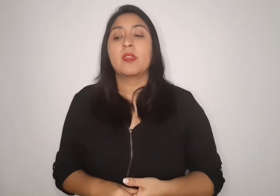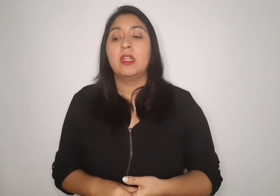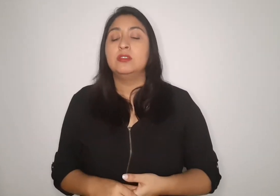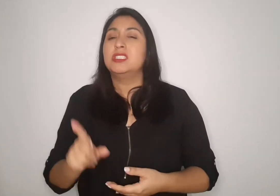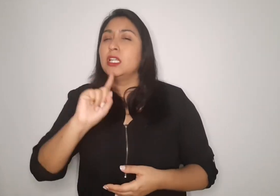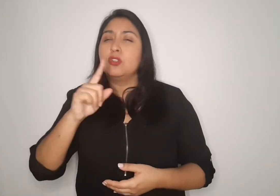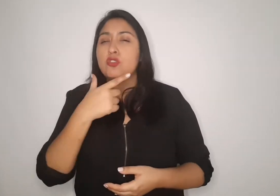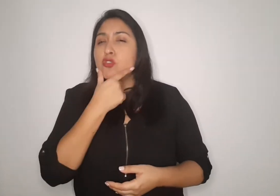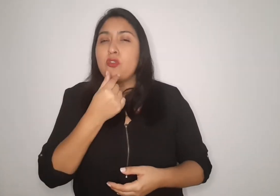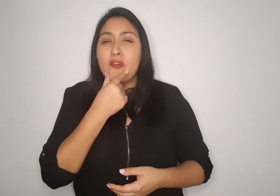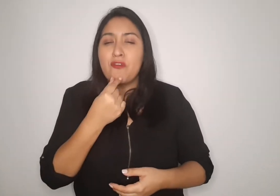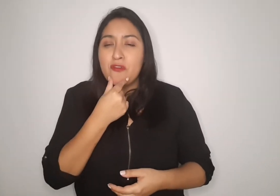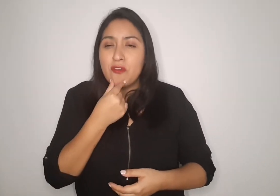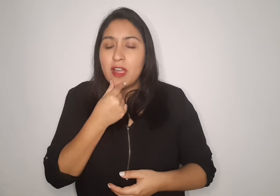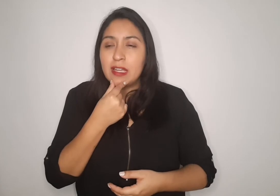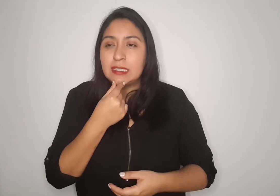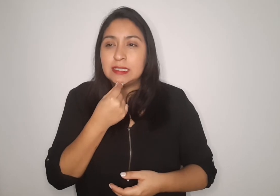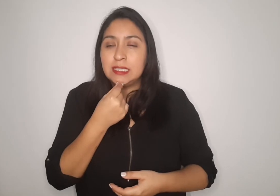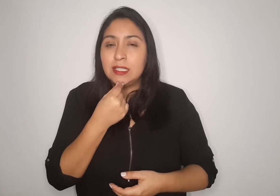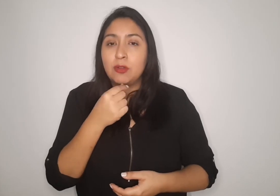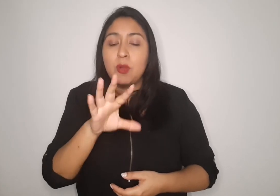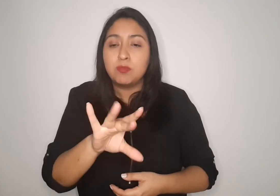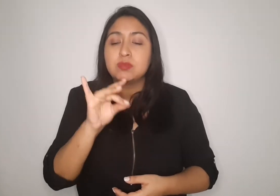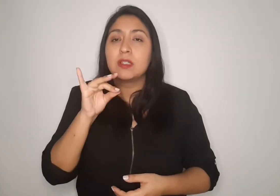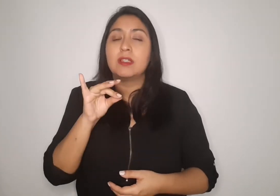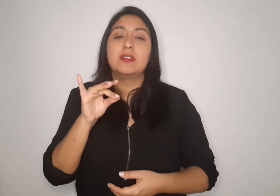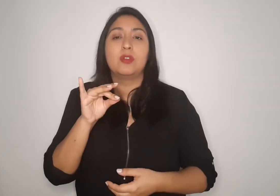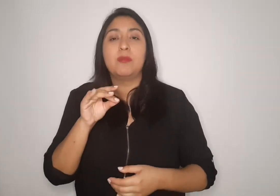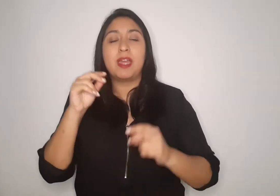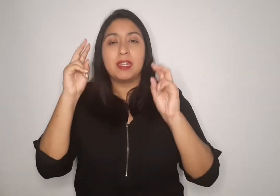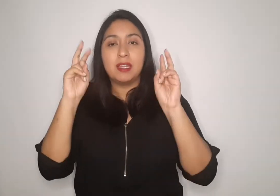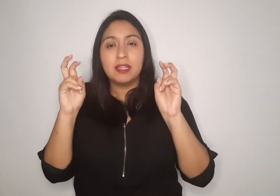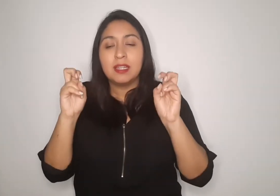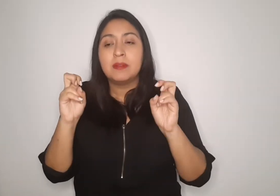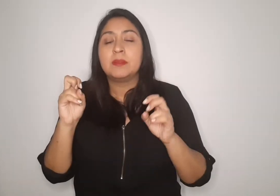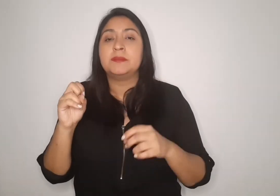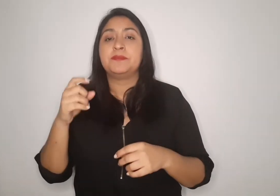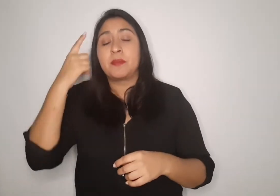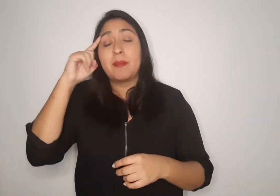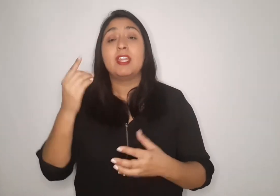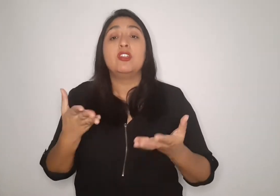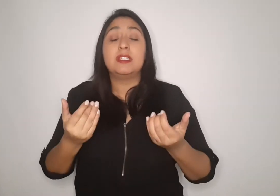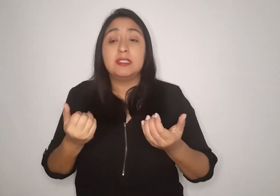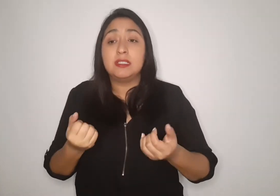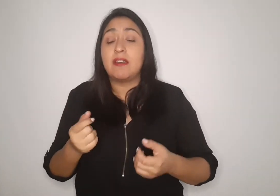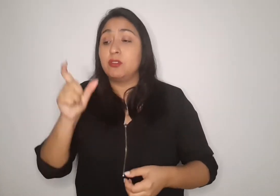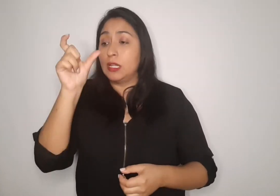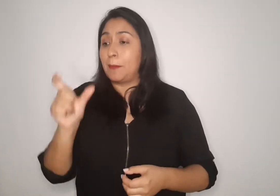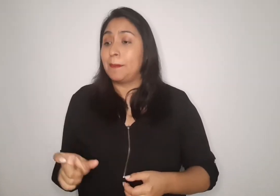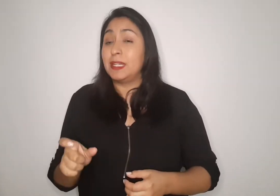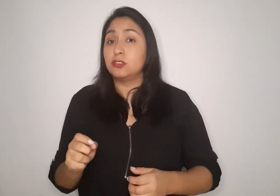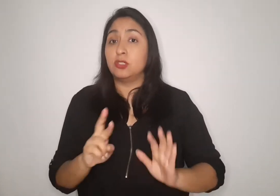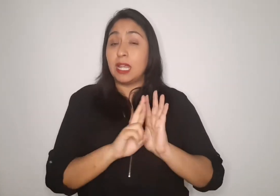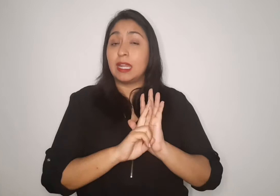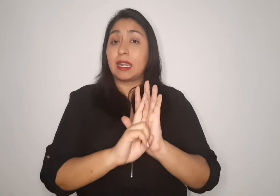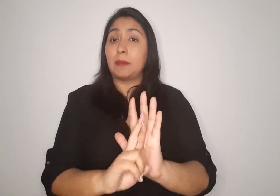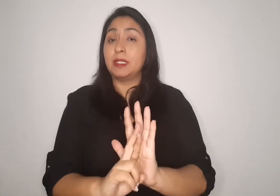no era fácil abordar el tema, pero creo que necesitábamos a una persona representante del pueblo mapuche y que